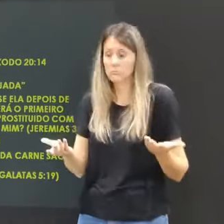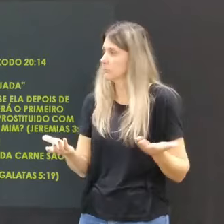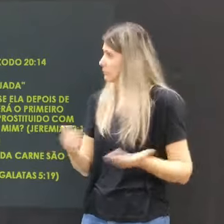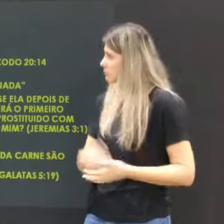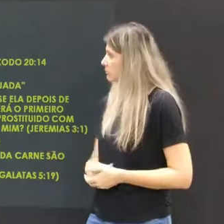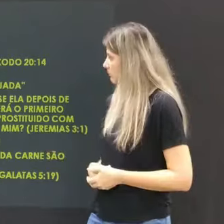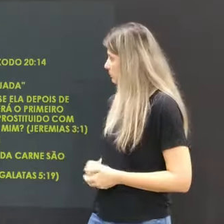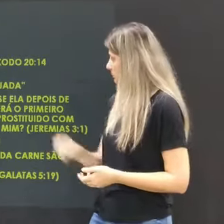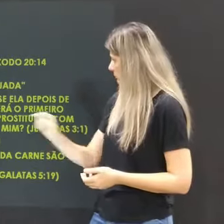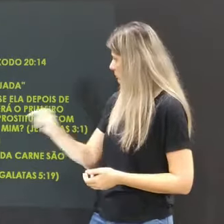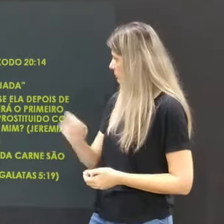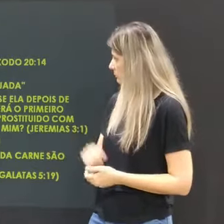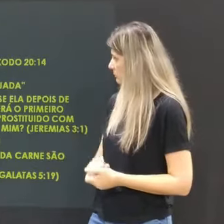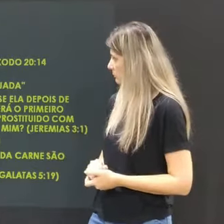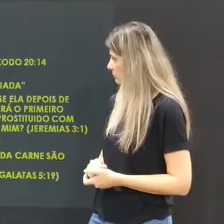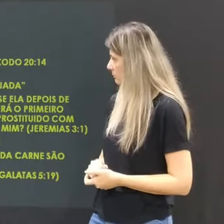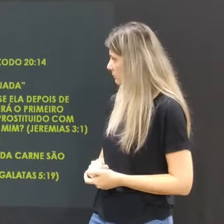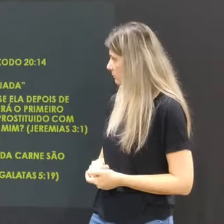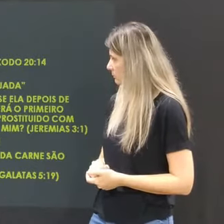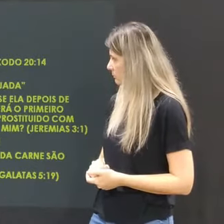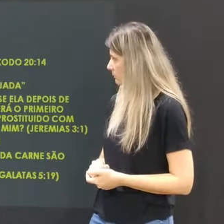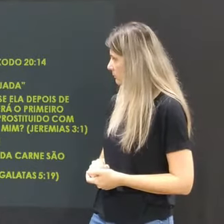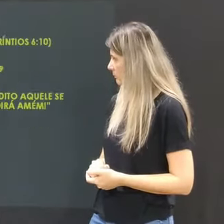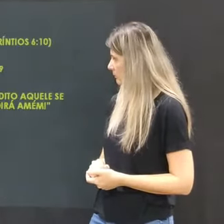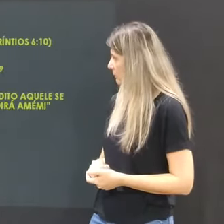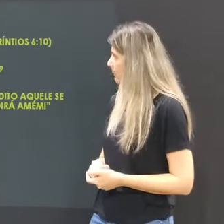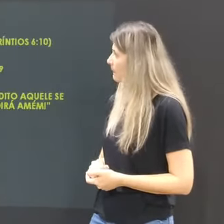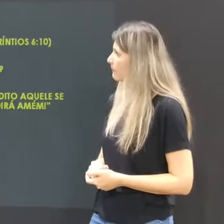isso. Pode mudar, Andressa.